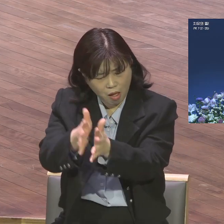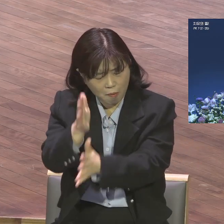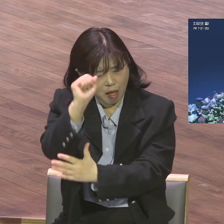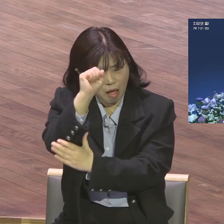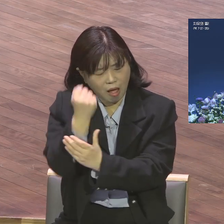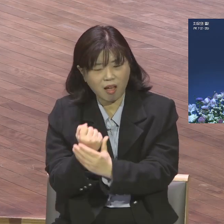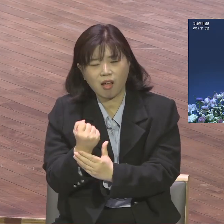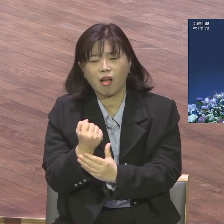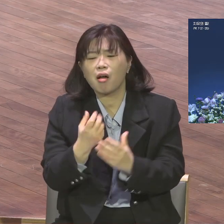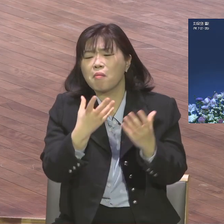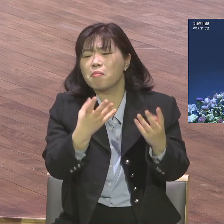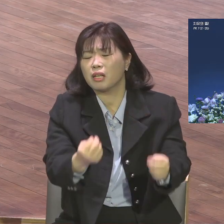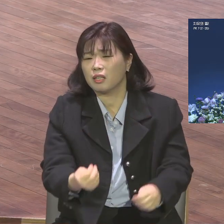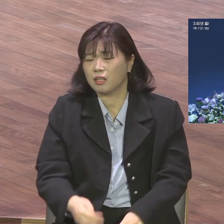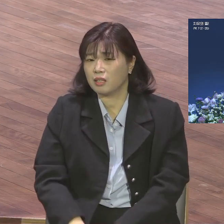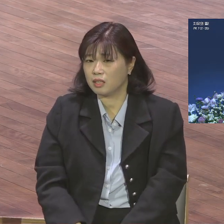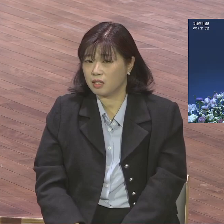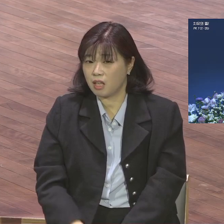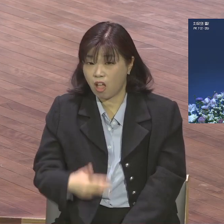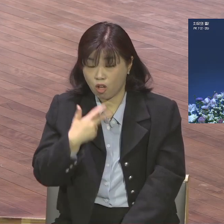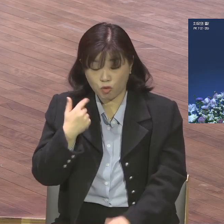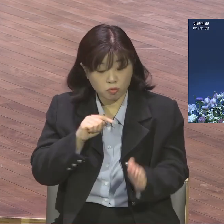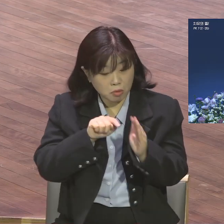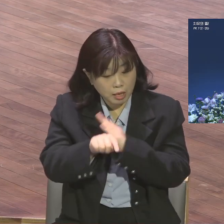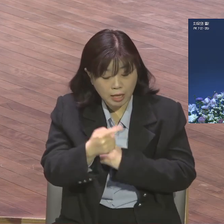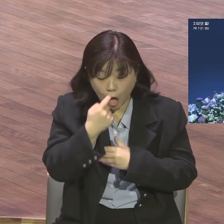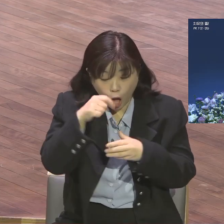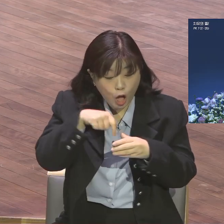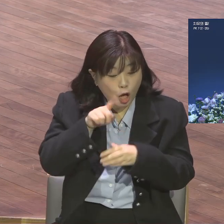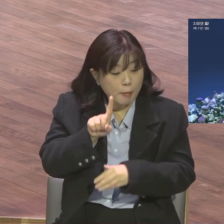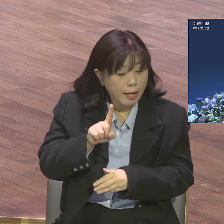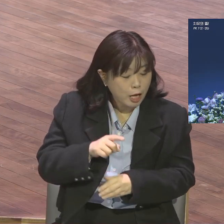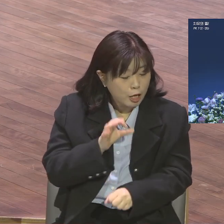커피 한 잔 마시기도 어려워. 찾기도 어려워.